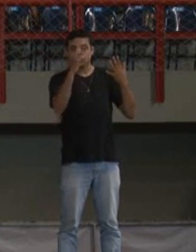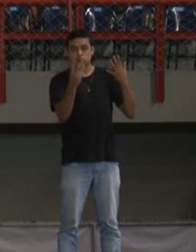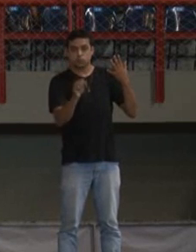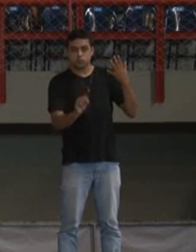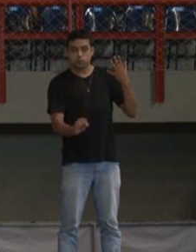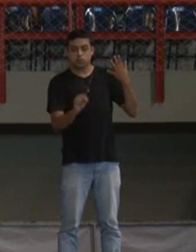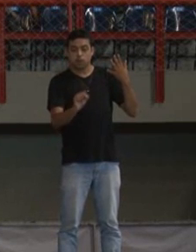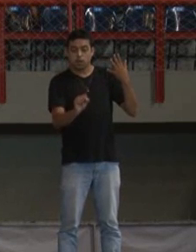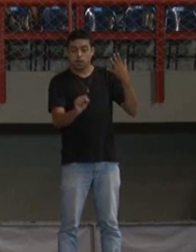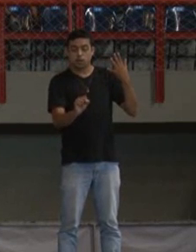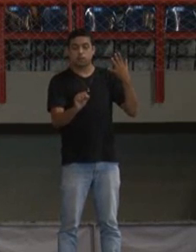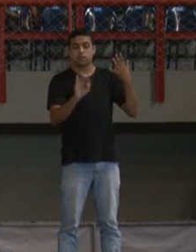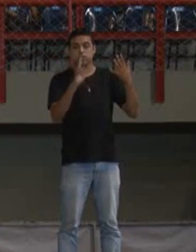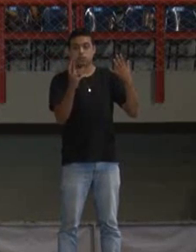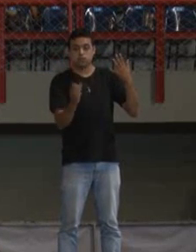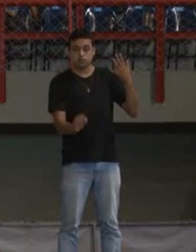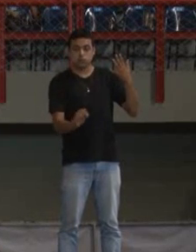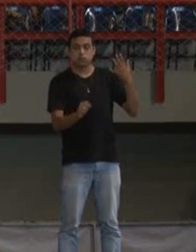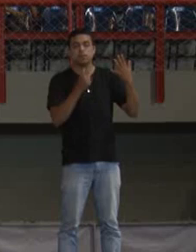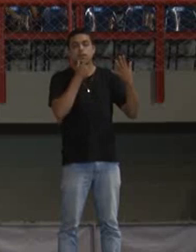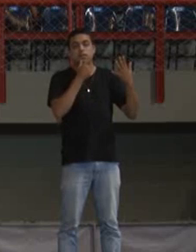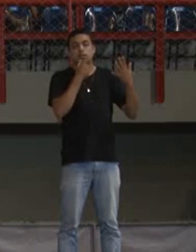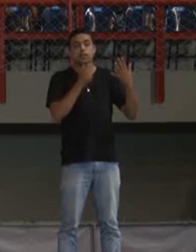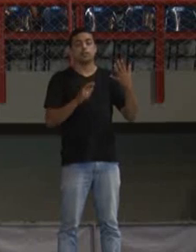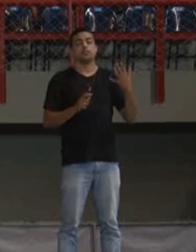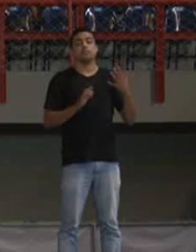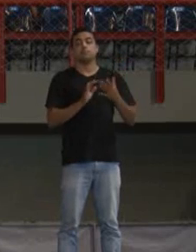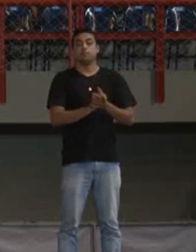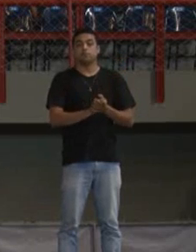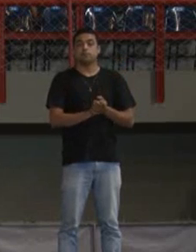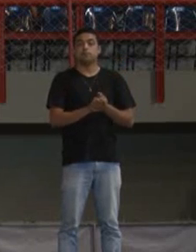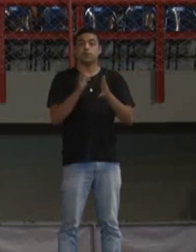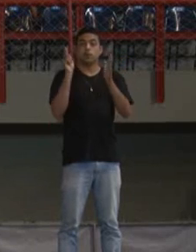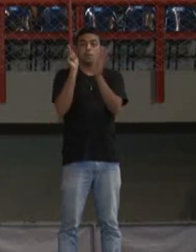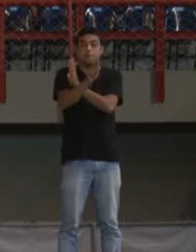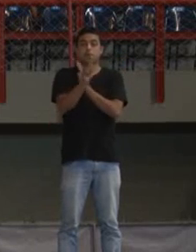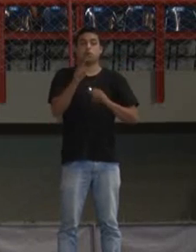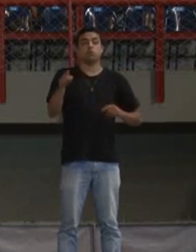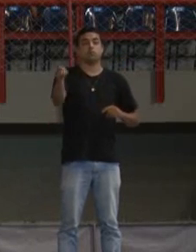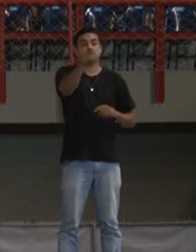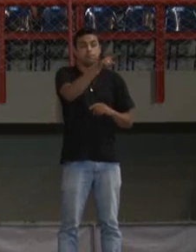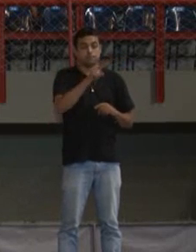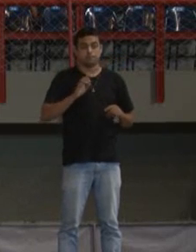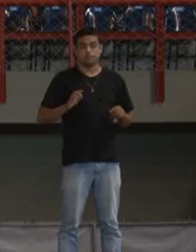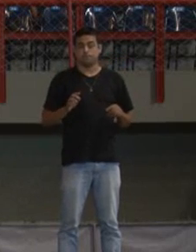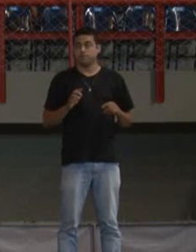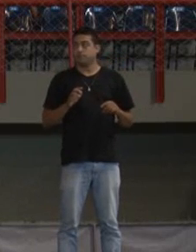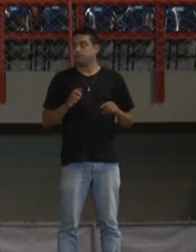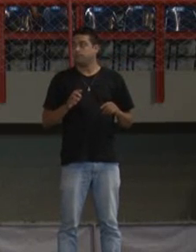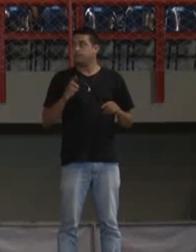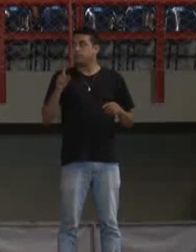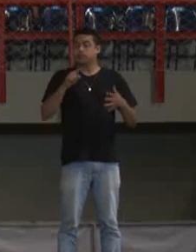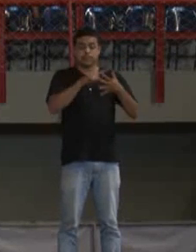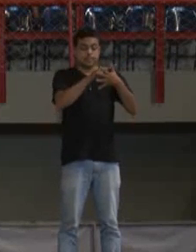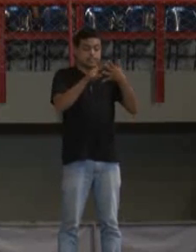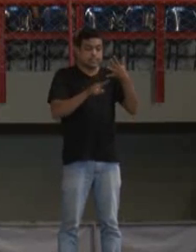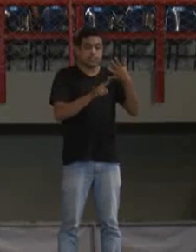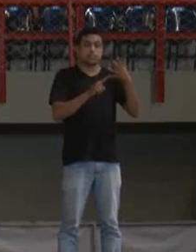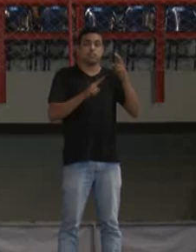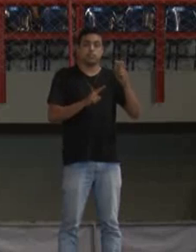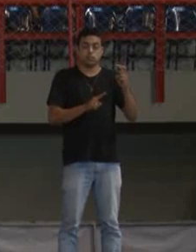O S é de África do Sul em inglês, certo? Perguntinha curiosa para vocês. Desses 5